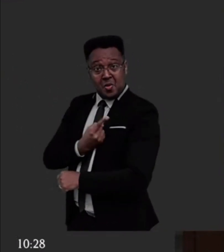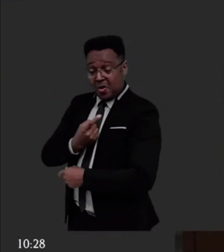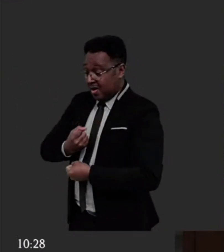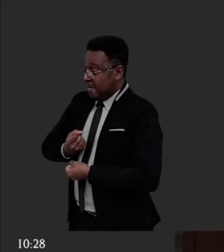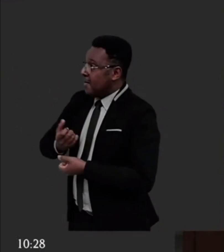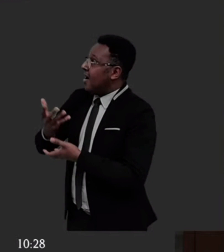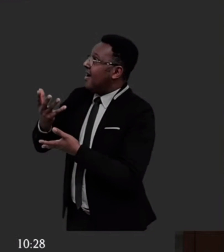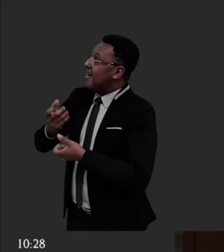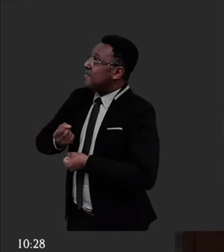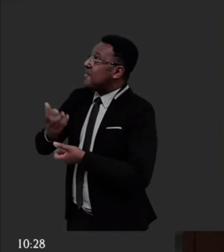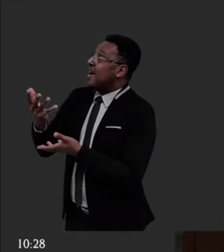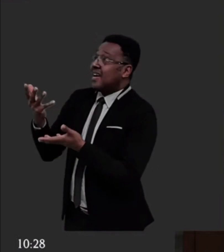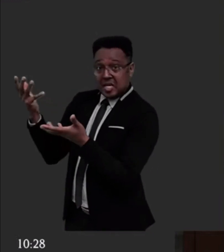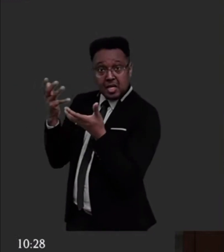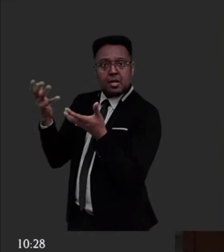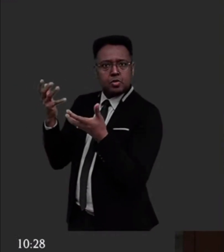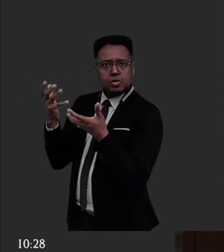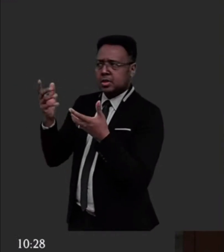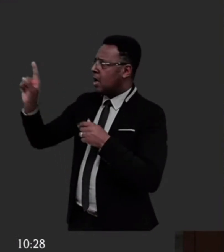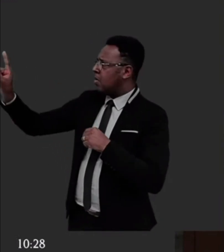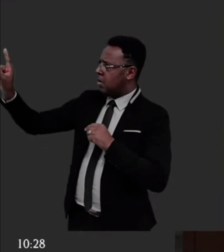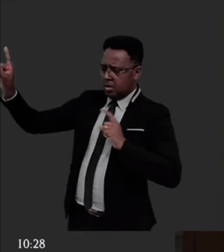de perto, não de longe.